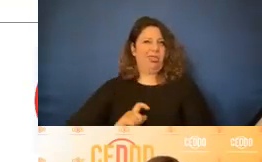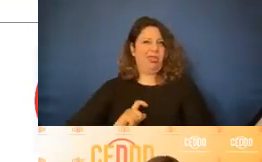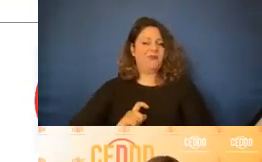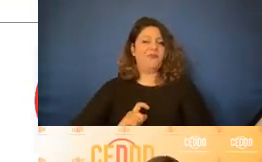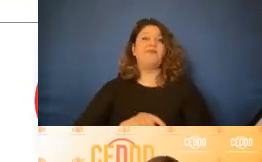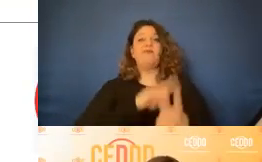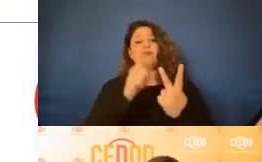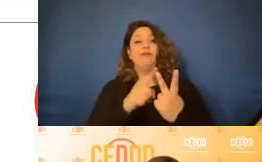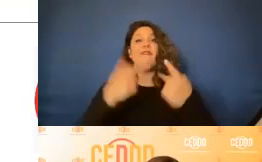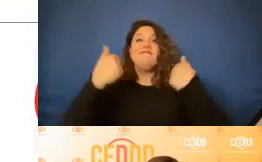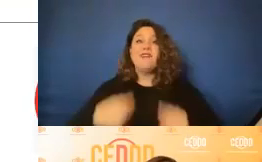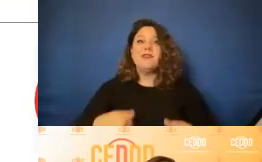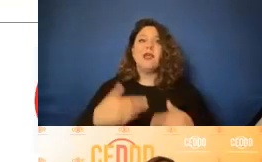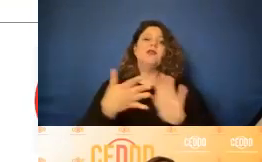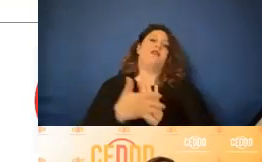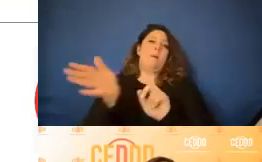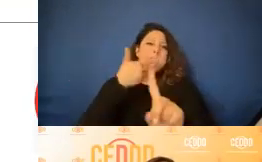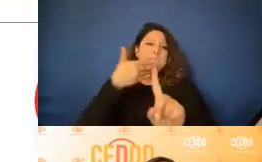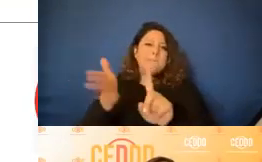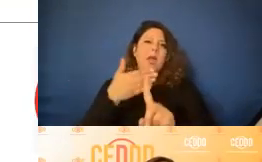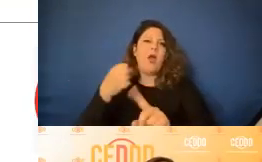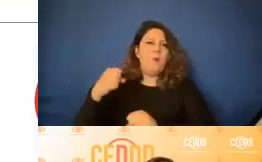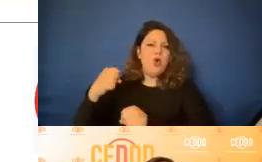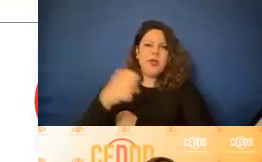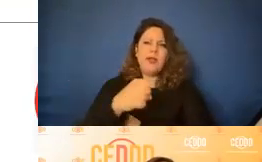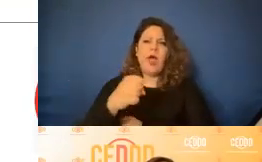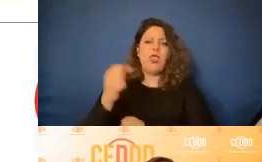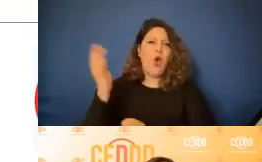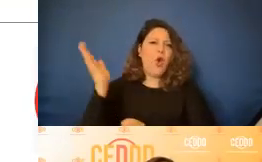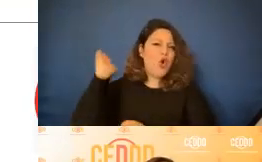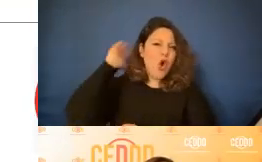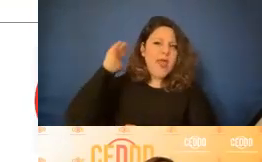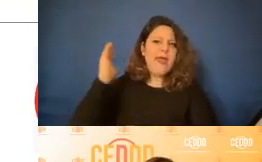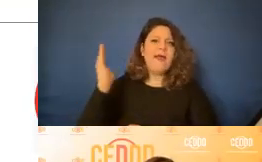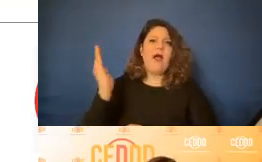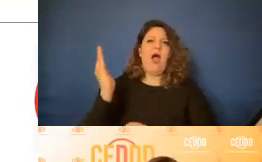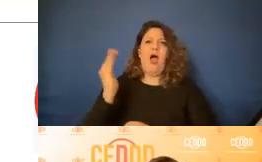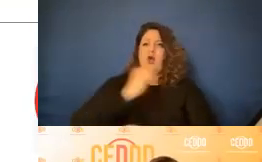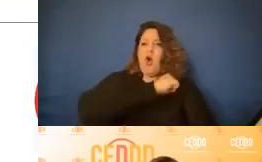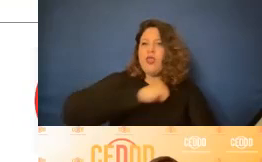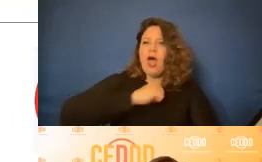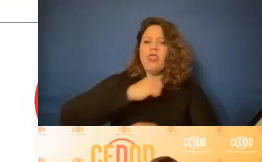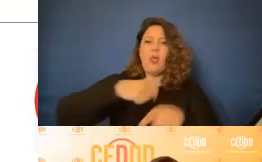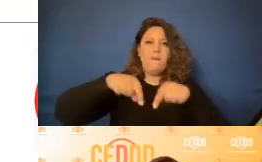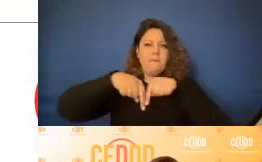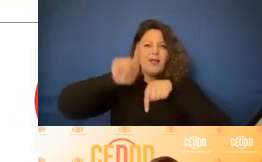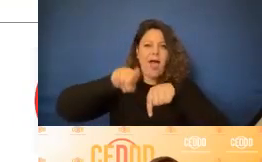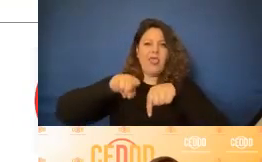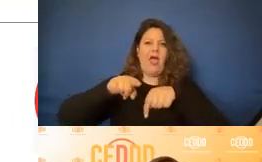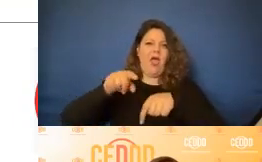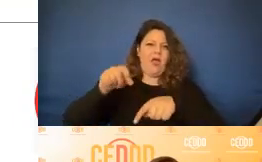contra la integridad, que les peguen, les den puñetazos, collejas, pinchazos, codazos, patadas,